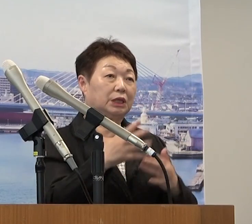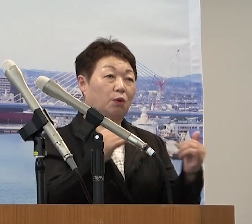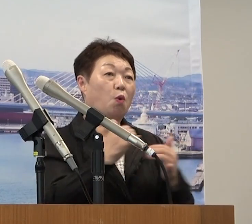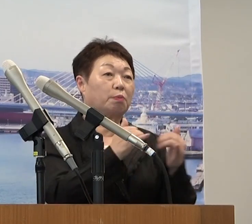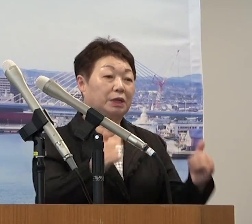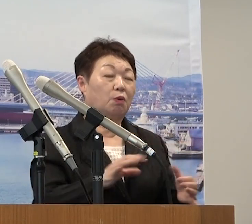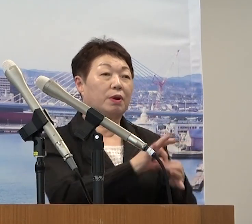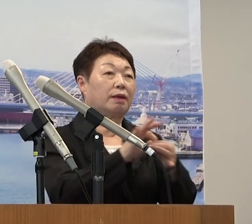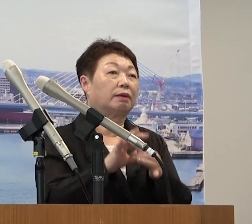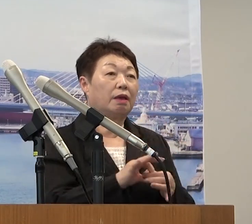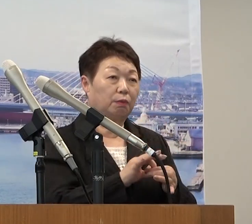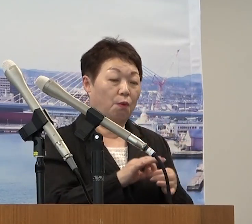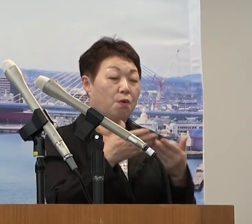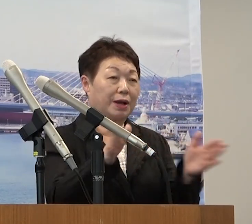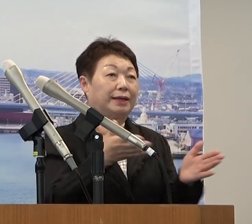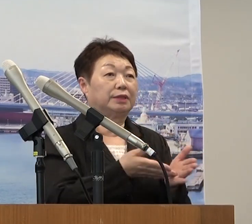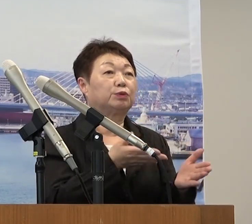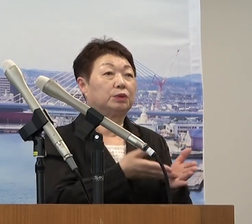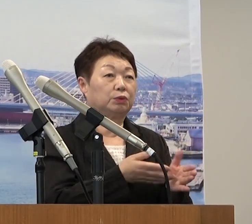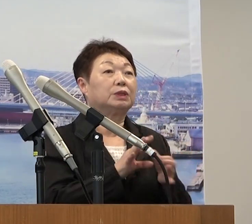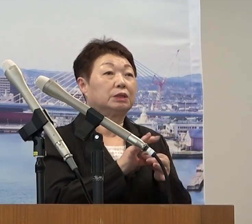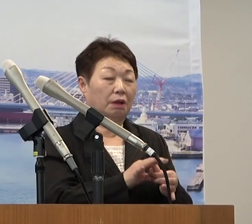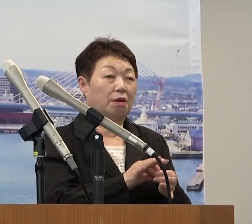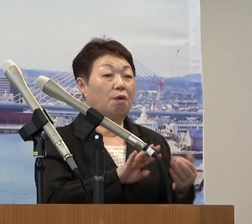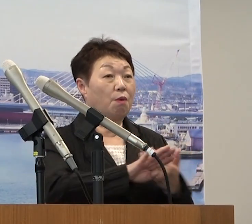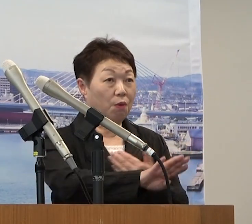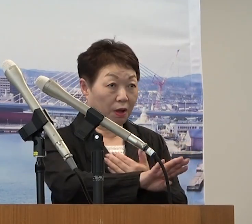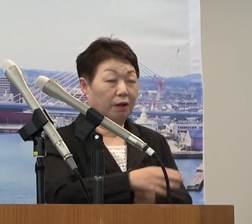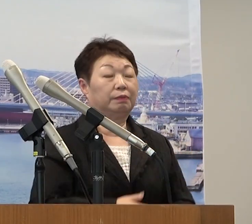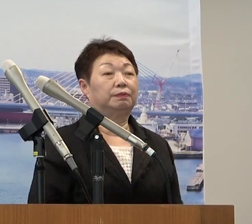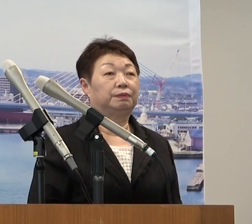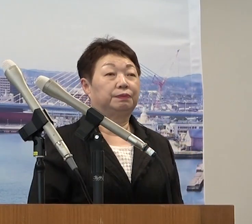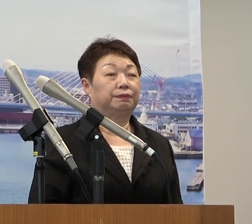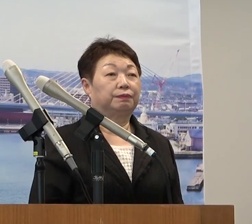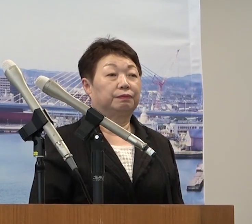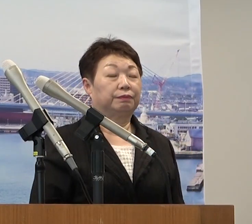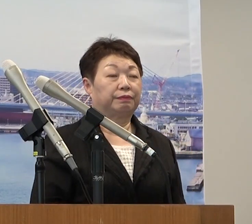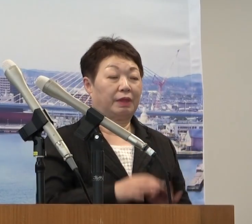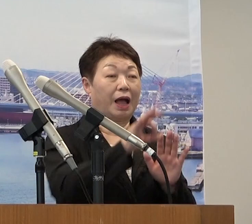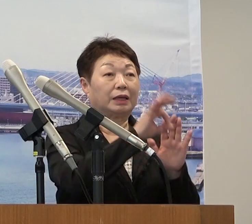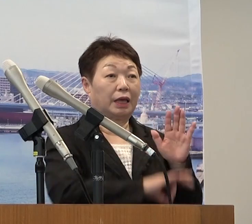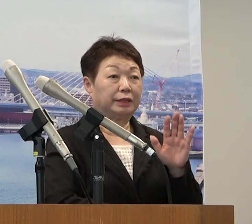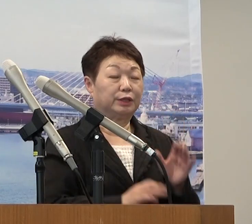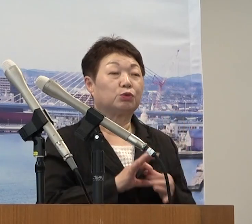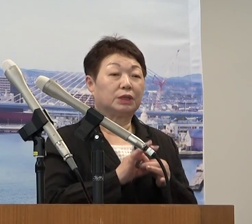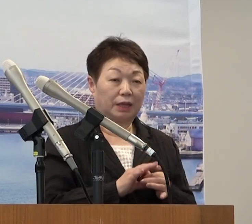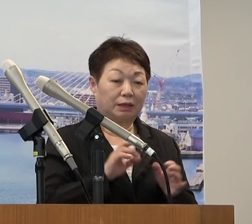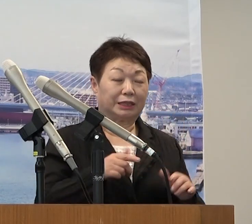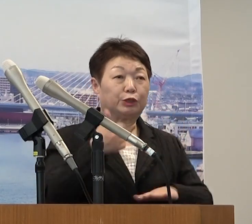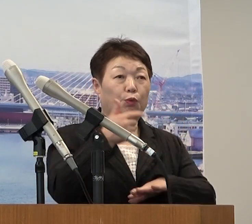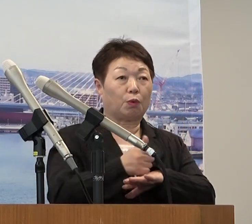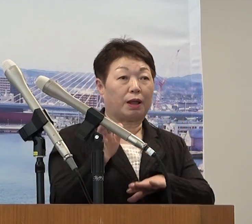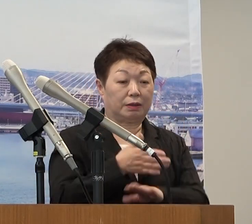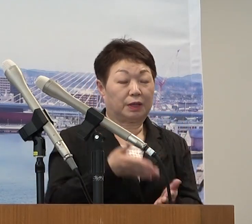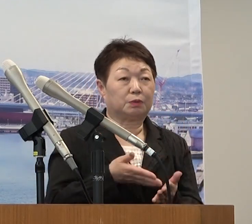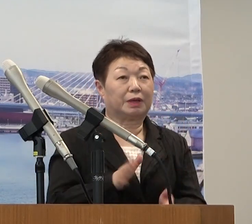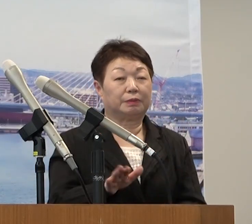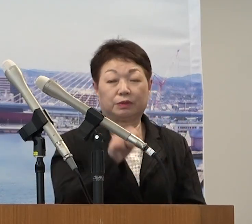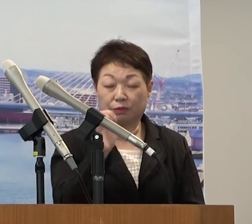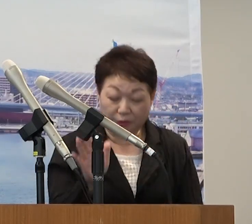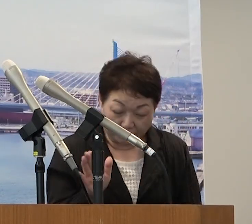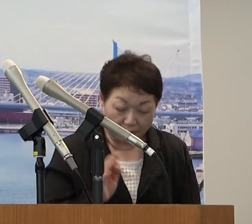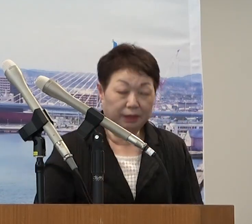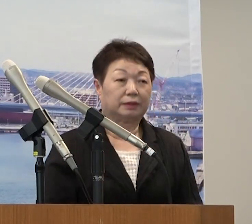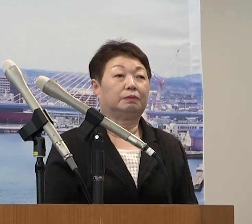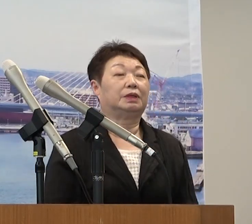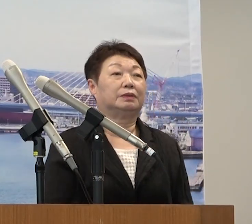携デスクの開設について他となっております。それでは案件につきまして西市長よりご説明いたします。よろしくお願いい